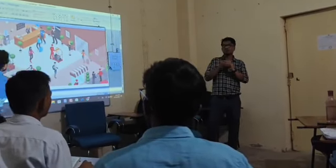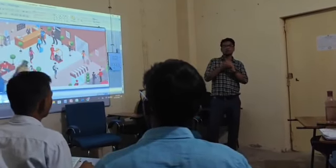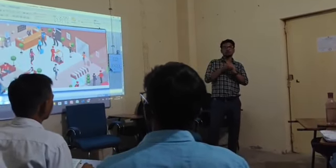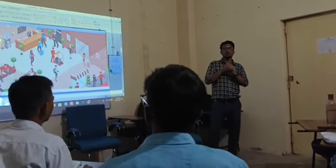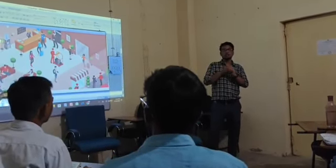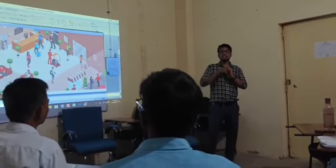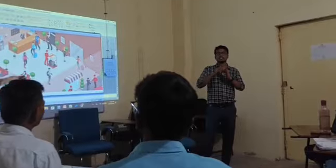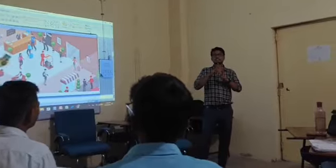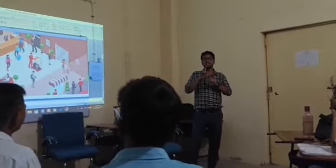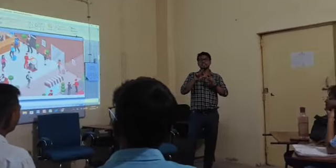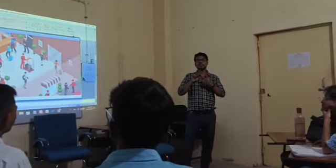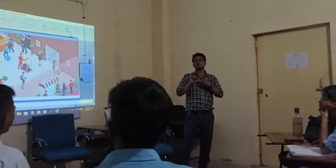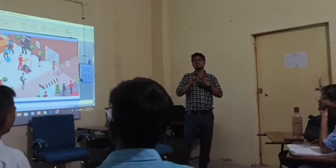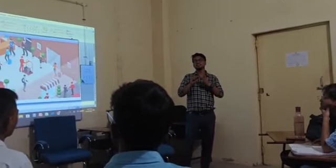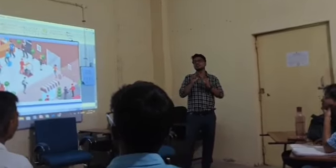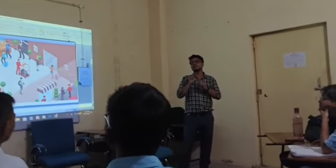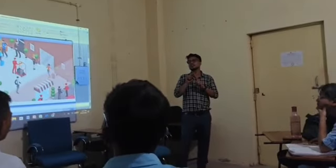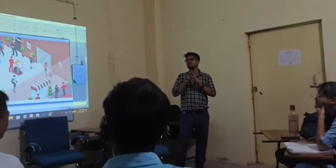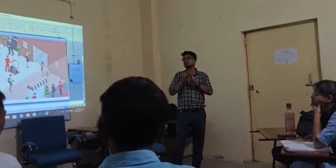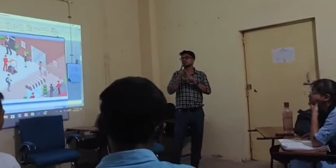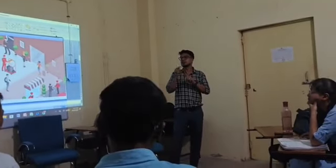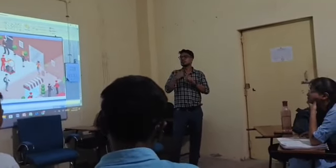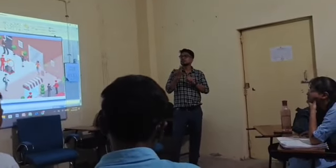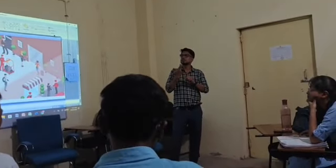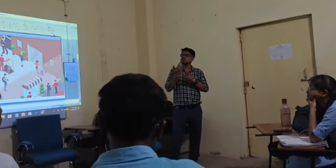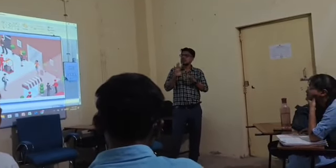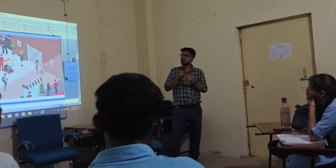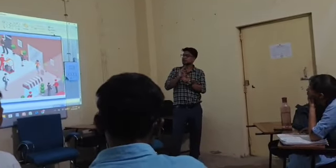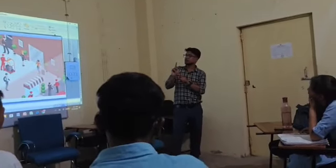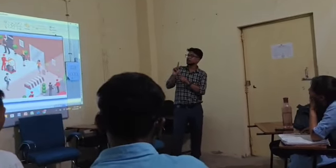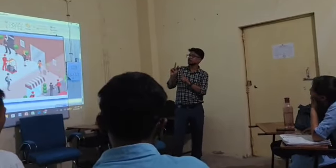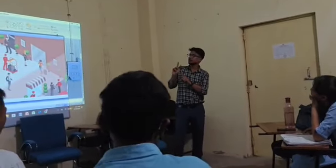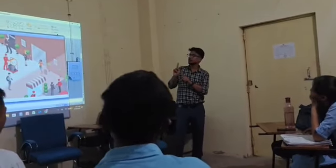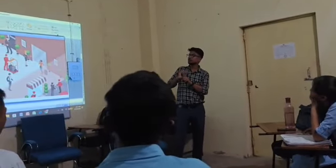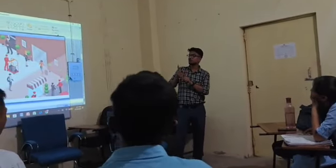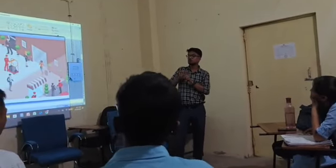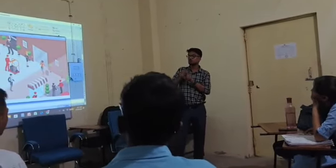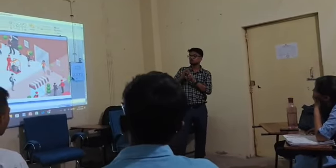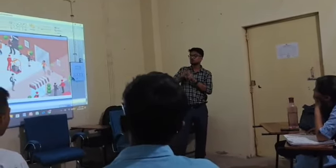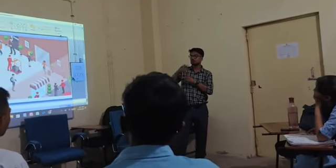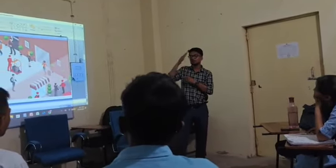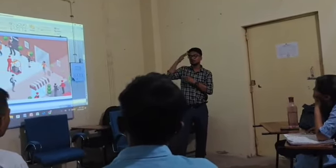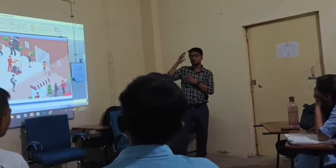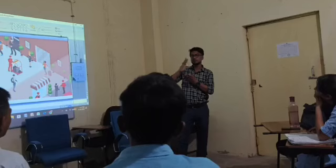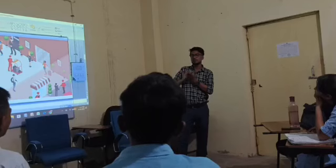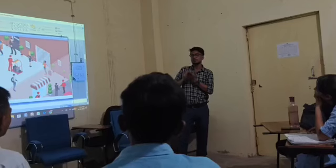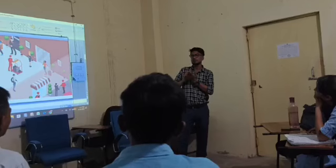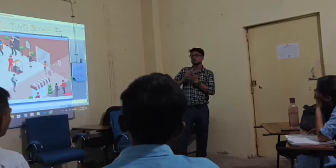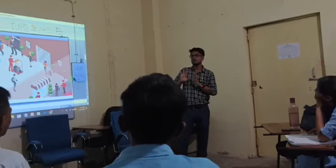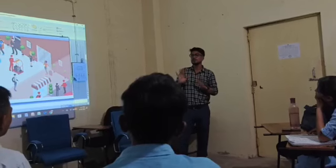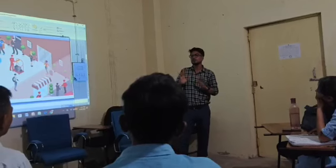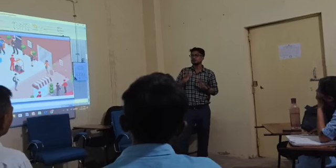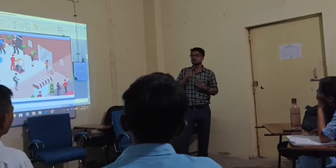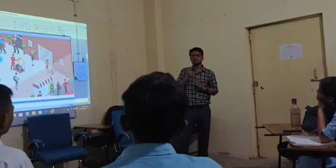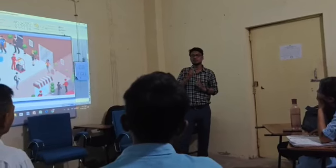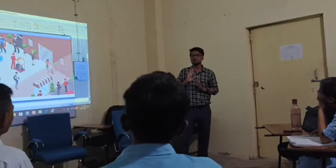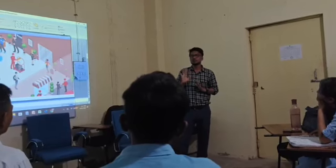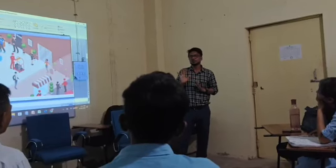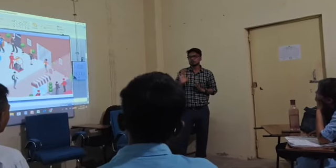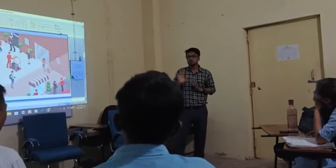बोलूँगा, साइन लैंग्वेज ऐसा है ना कि आप कितना भी आप देख रहे हो, आप सोच रहे हो कि मेरे सब दिमाग में बैठ रहा है, तो ऐसा नहीं होता।